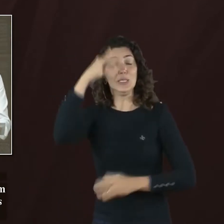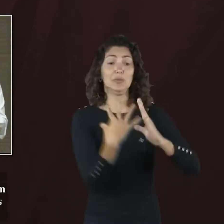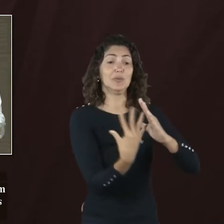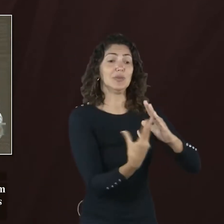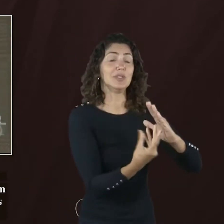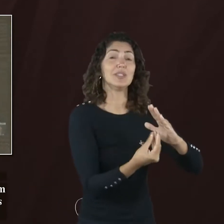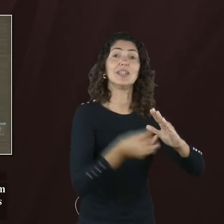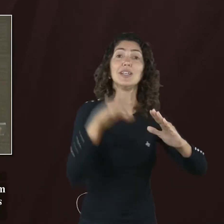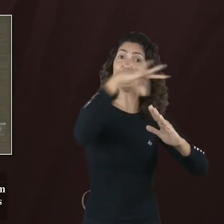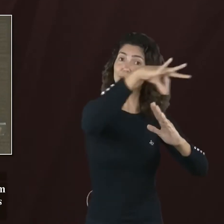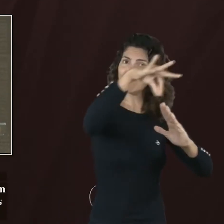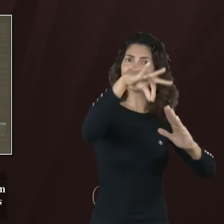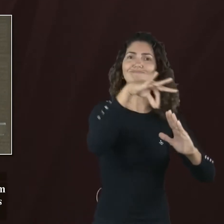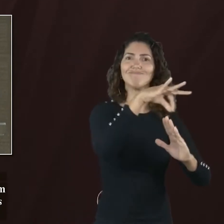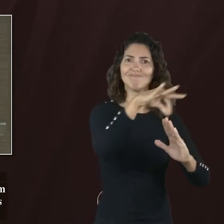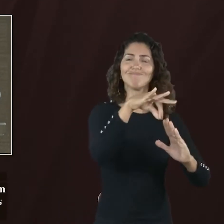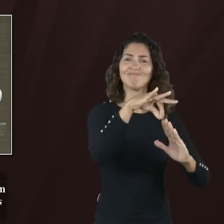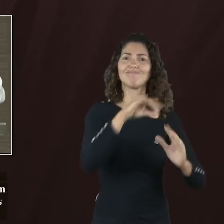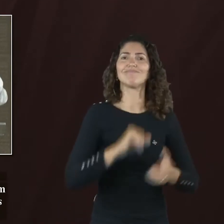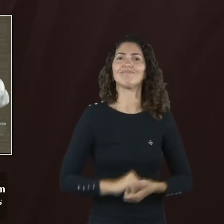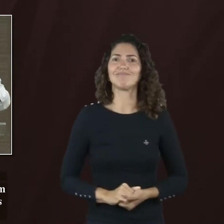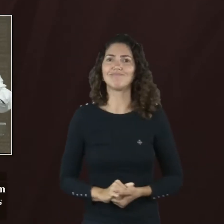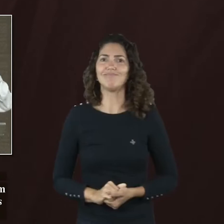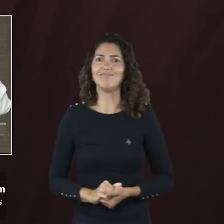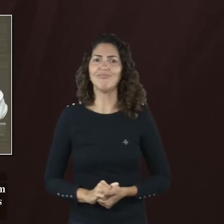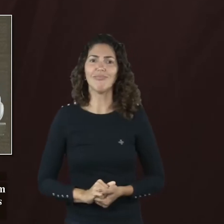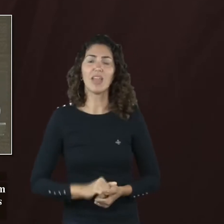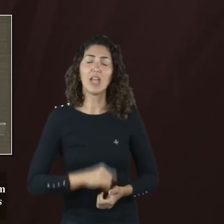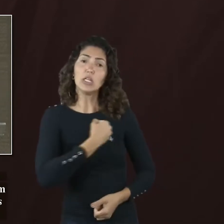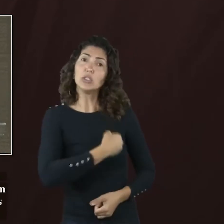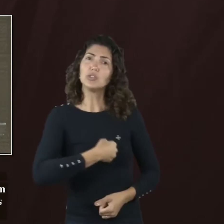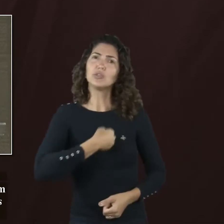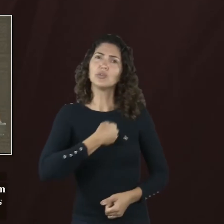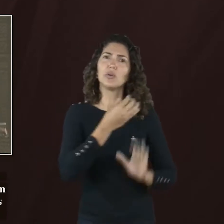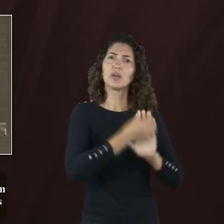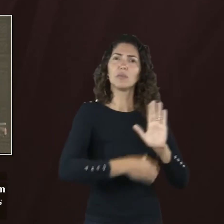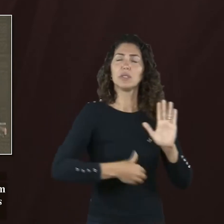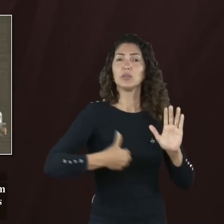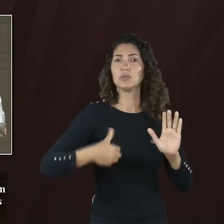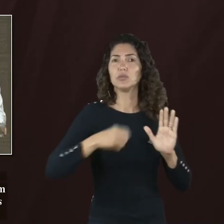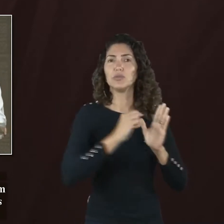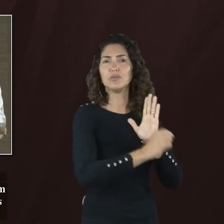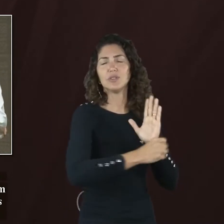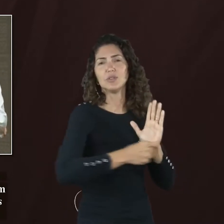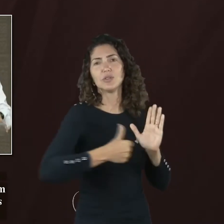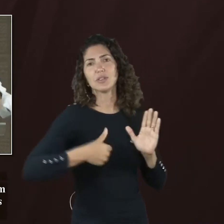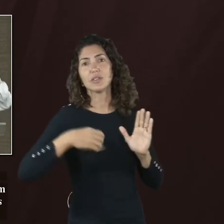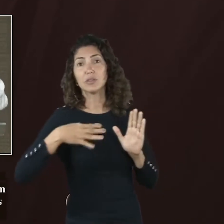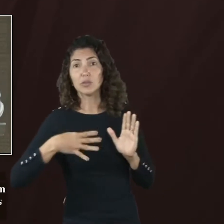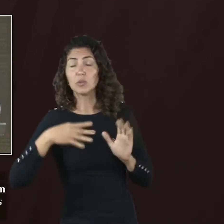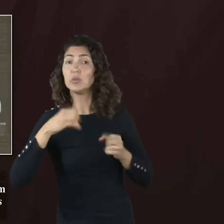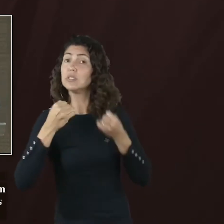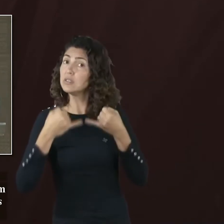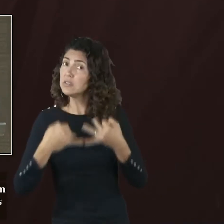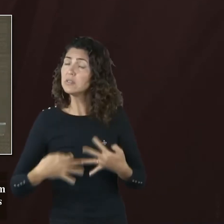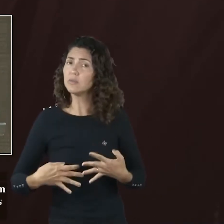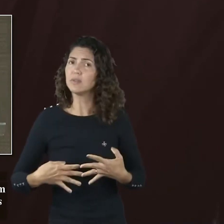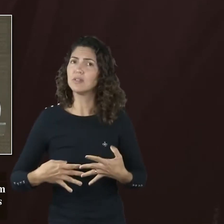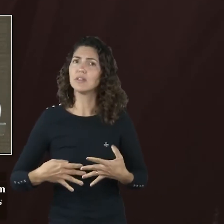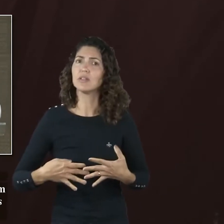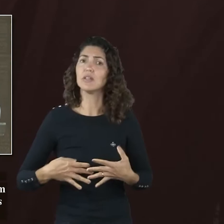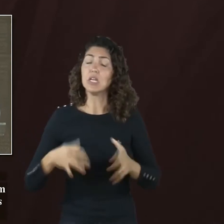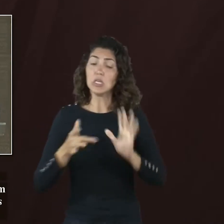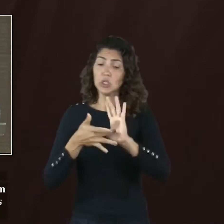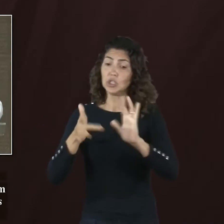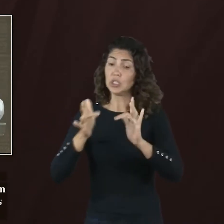Jesus em João 14 diz, eu vou, mas voltarei para vós outros, e eu rogarei ao